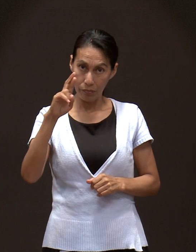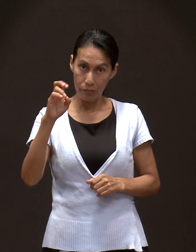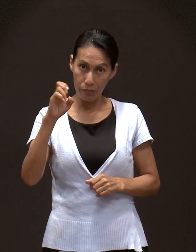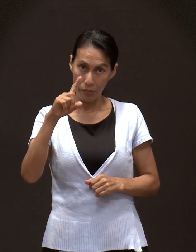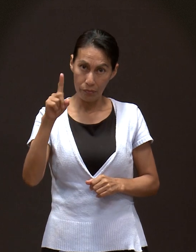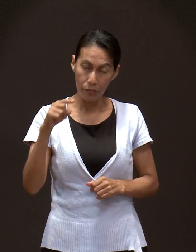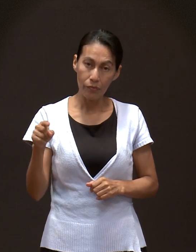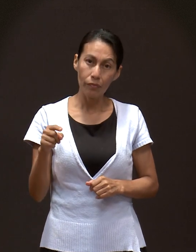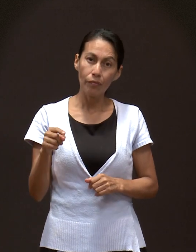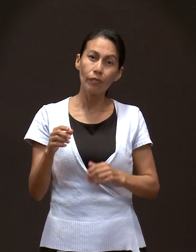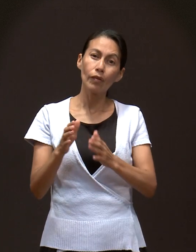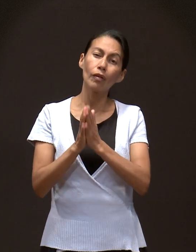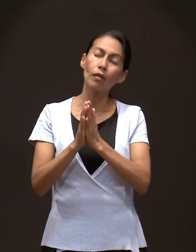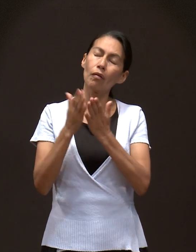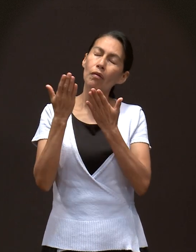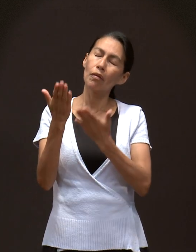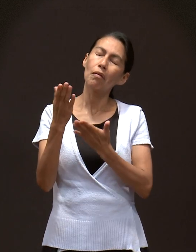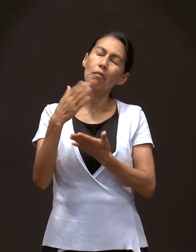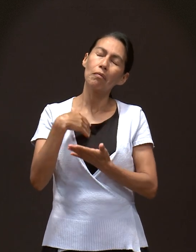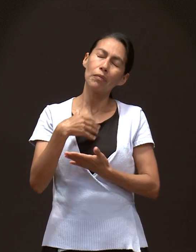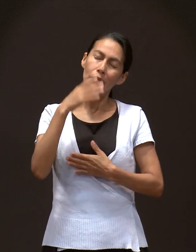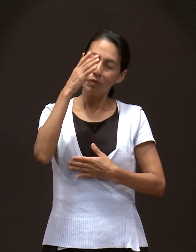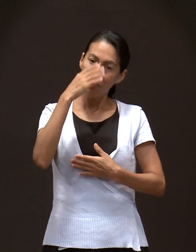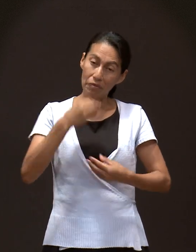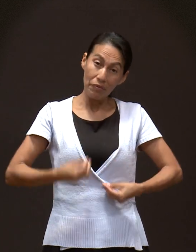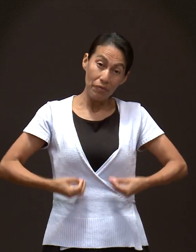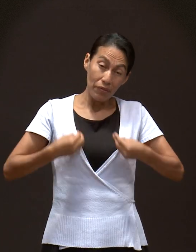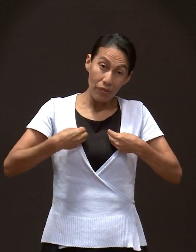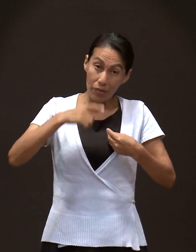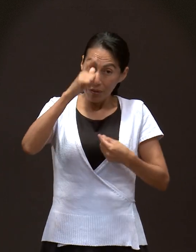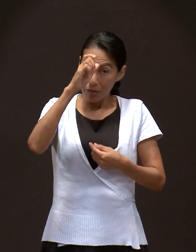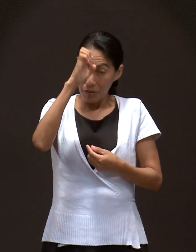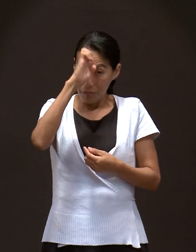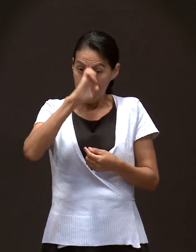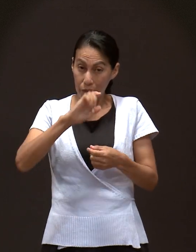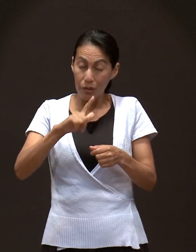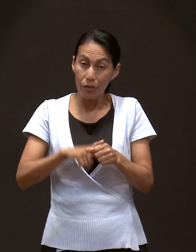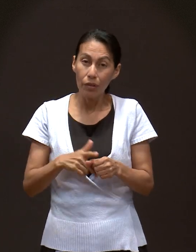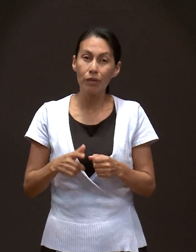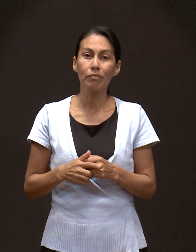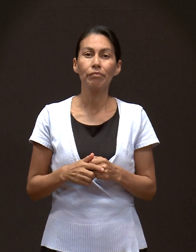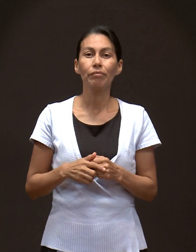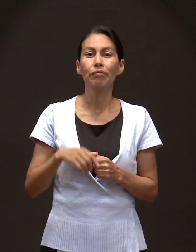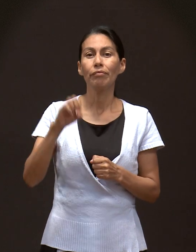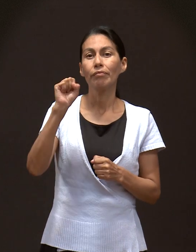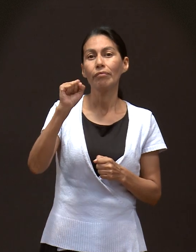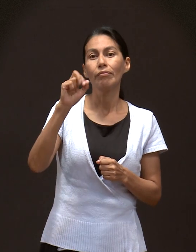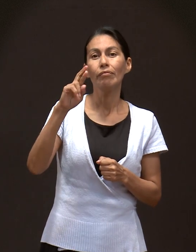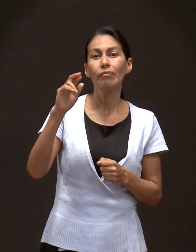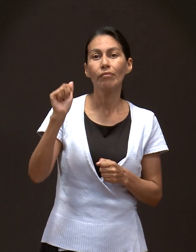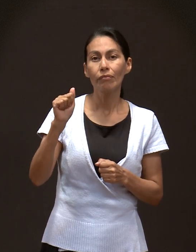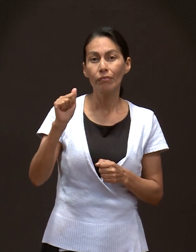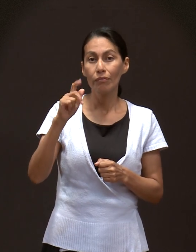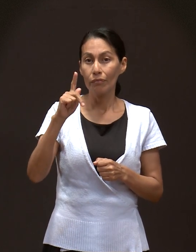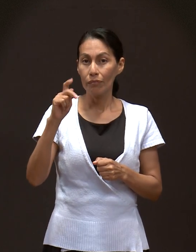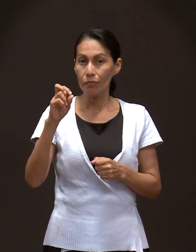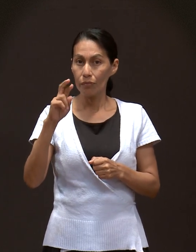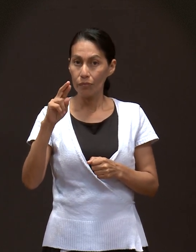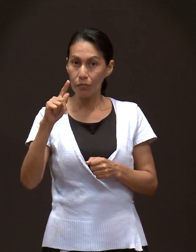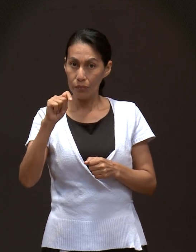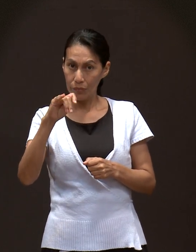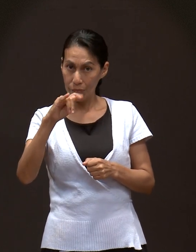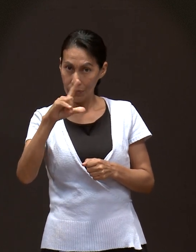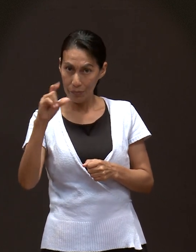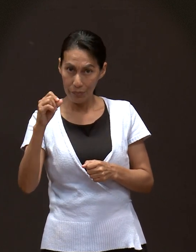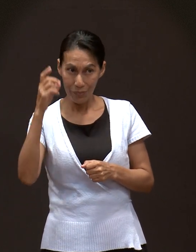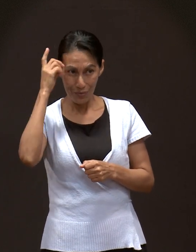familia, mi vida espiritual. Elidia, desde luego que estaremos orando por ti, por tu familia, por tu vida espiritual. Sara Portillo,